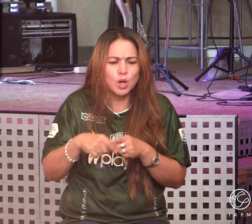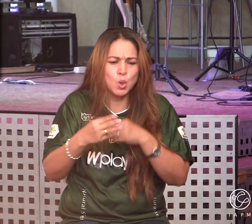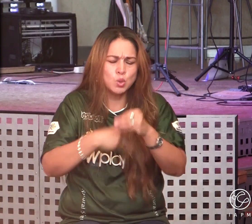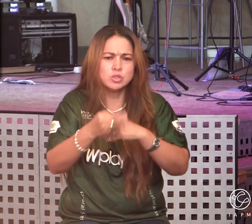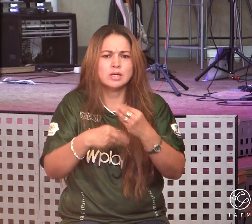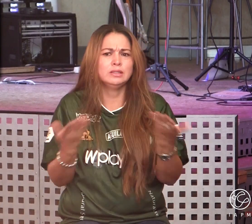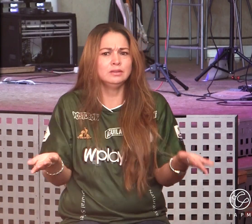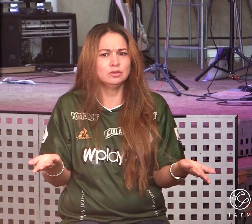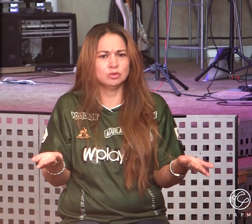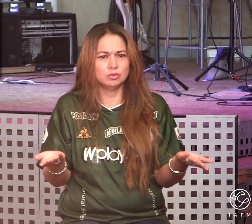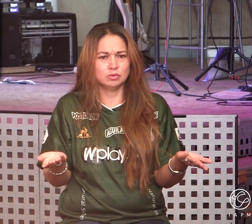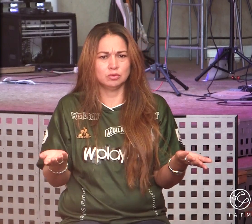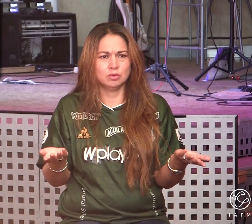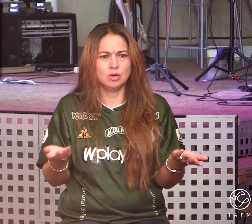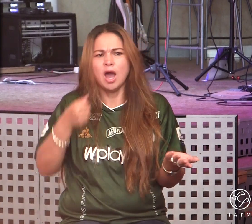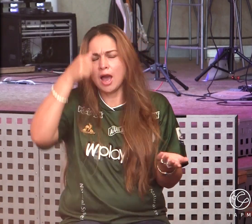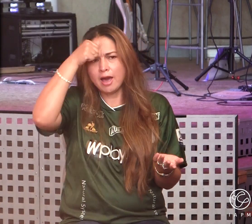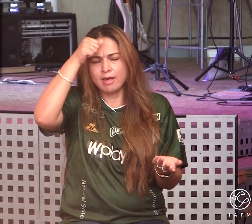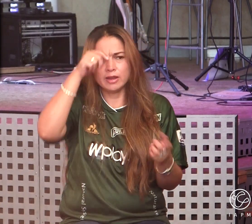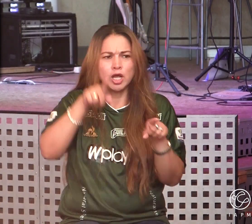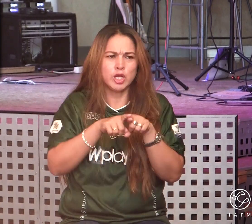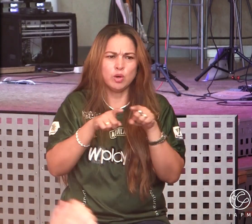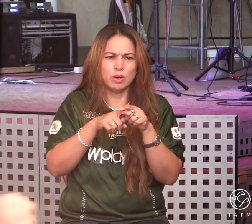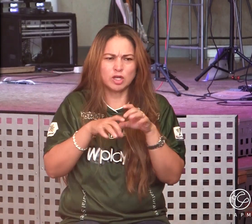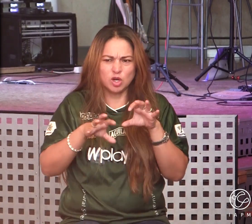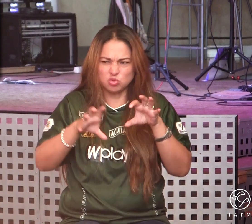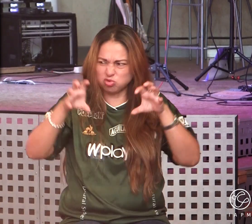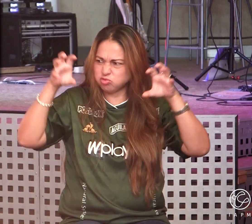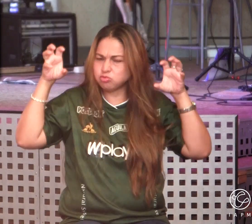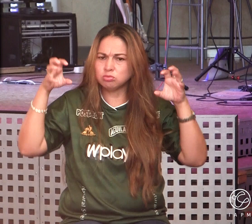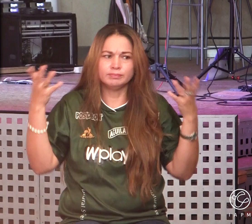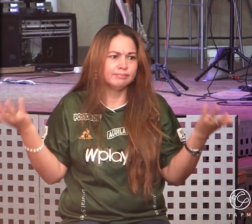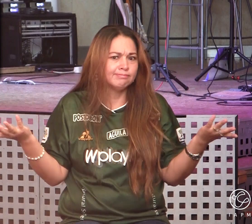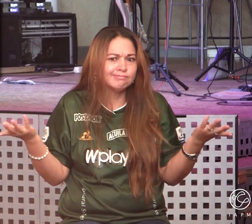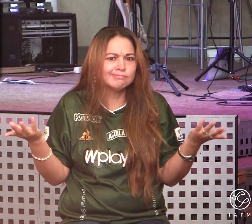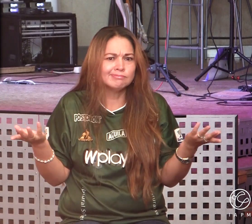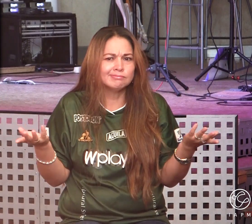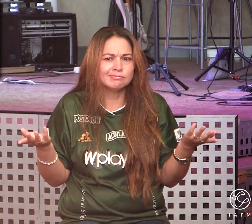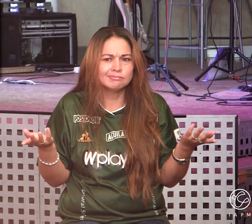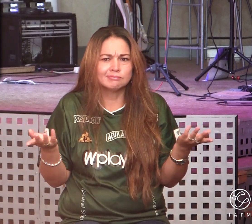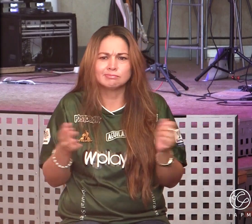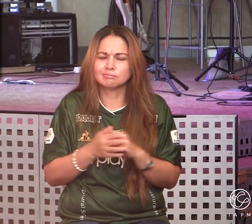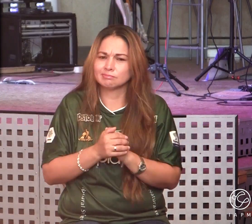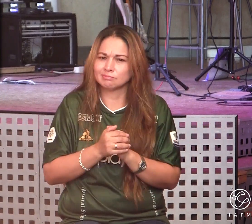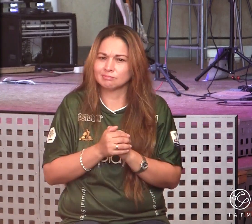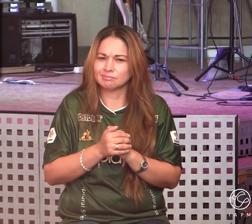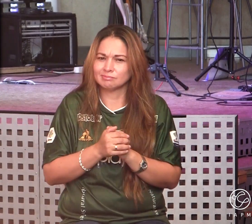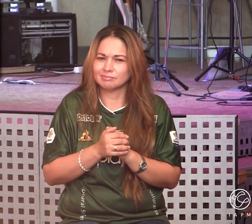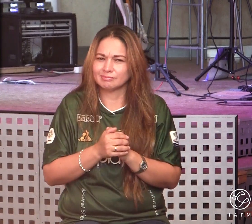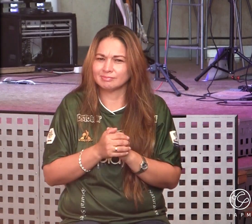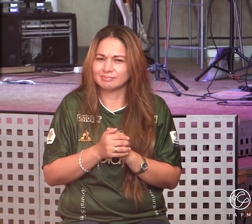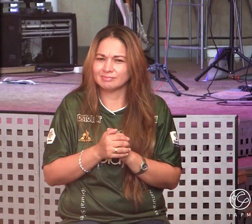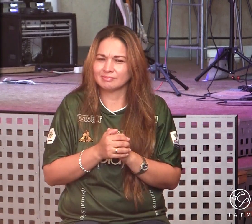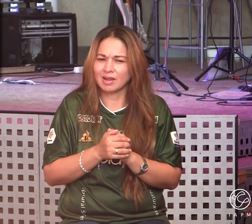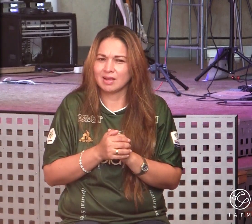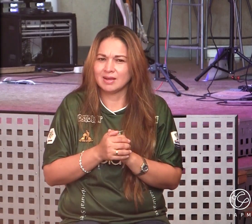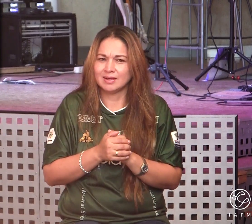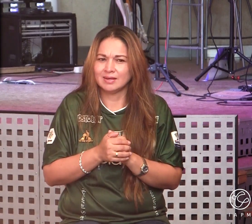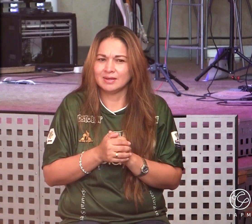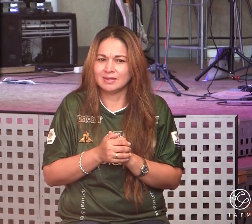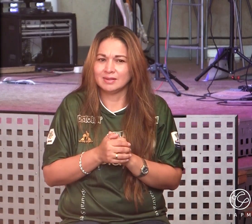se convierte en un monstruo realmente. Si tú entiendes bien lo que significa morir en la Biblia, que no es